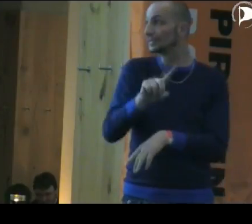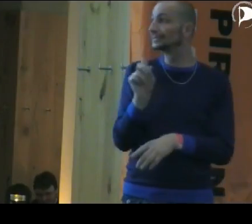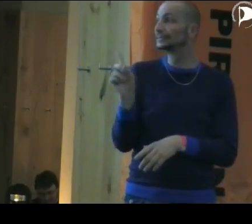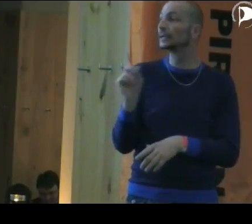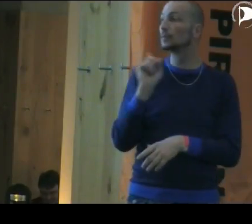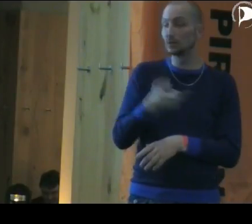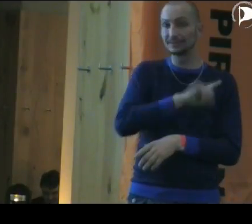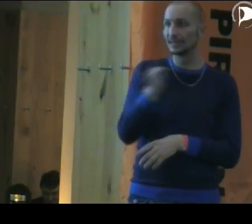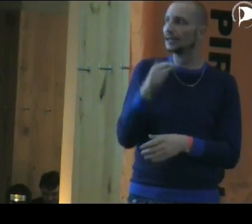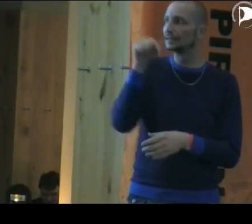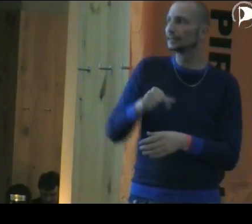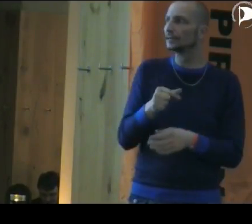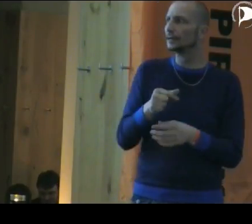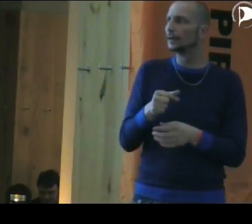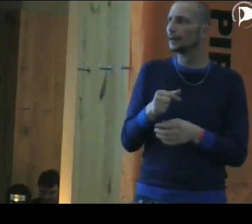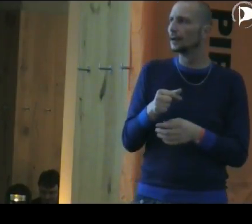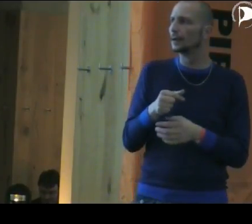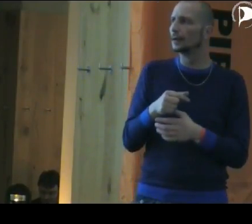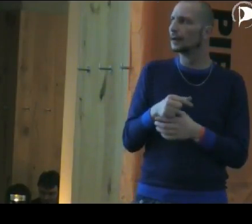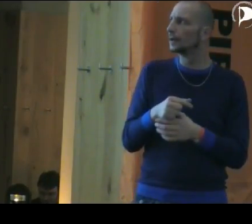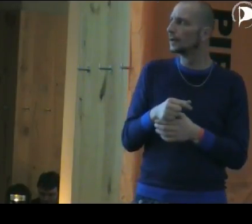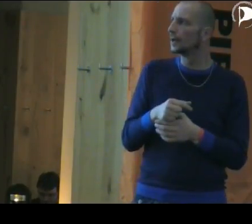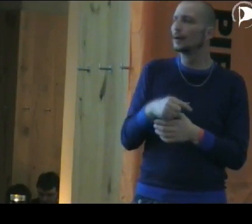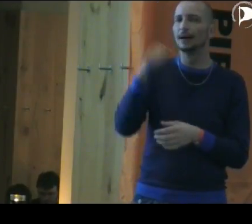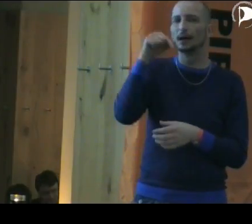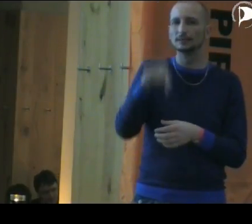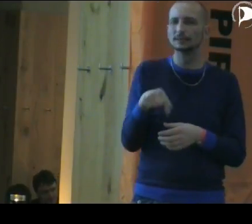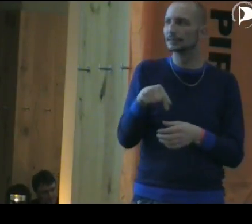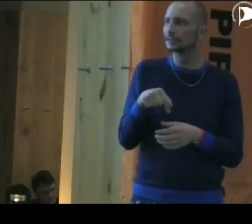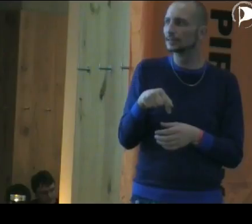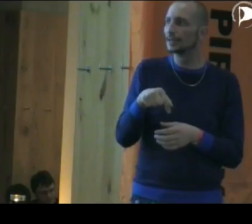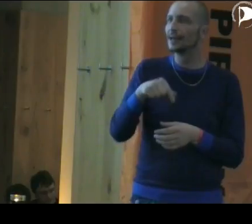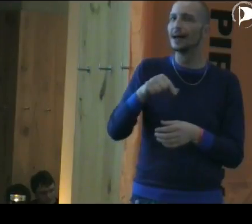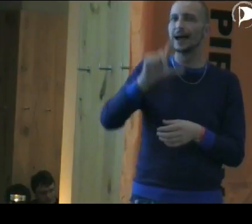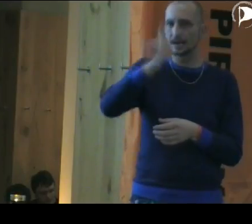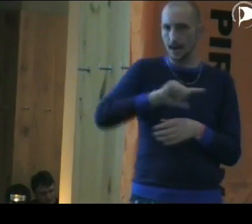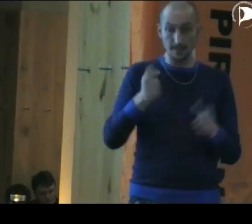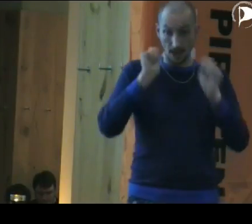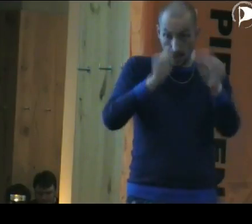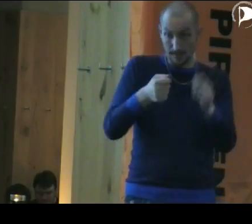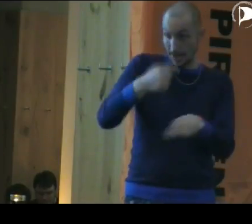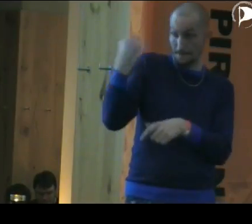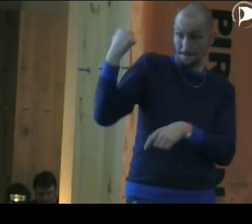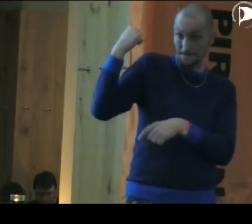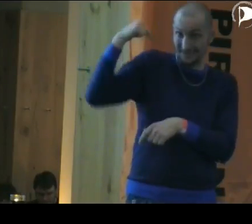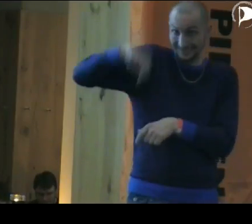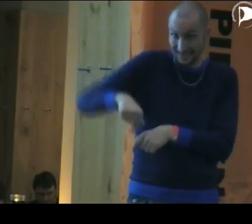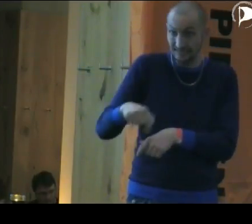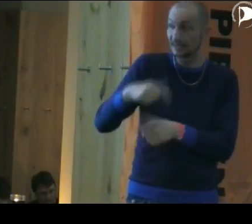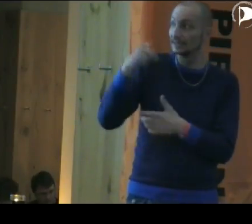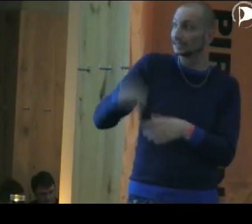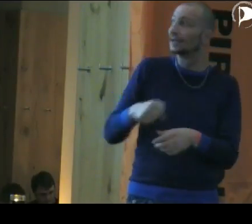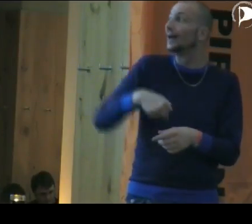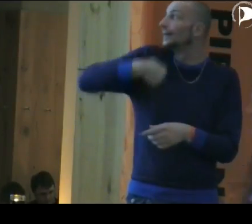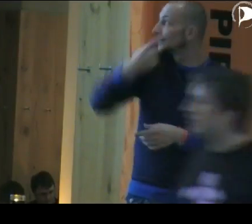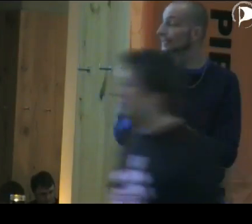ja wenn das habe ich jetzt als erster weil kein antrag gesehen fordert weiter gemacht mit gewichtiger